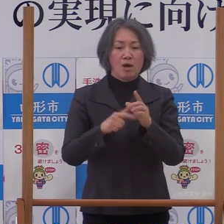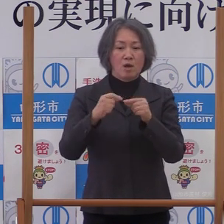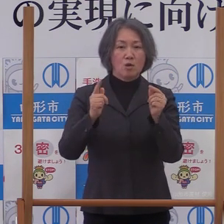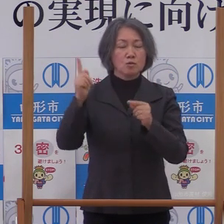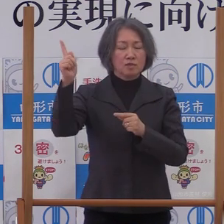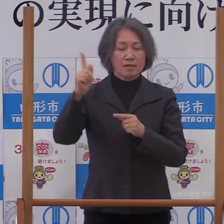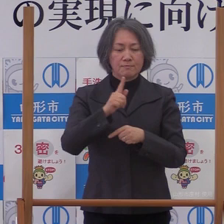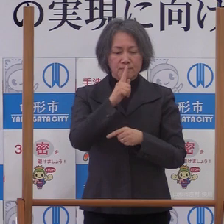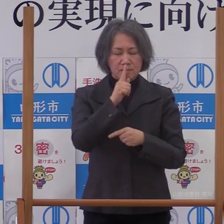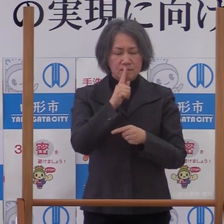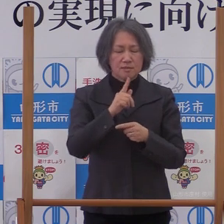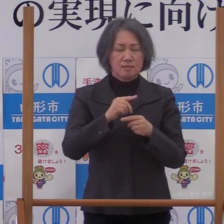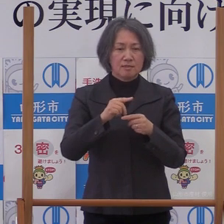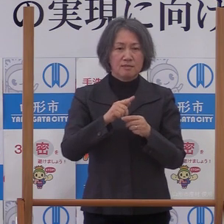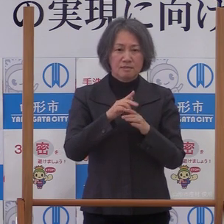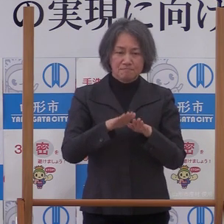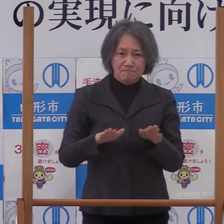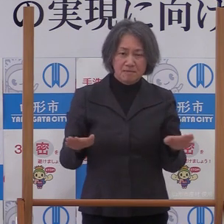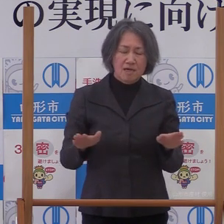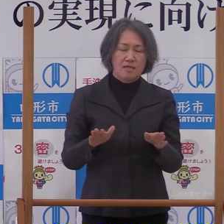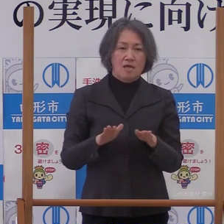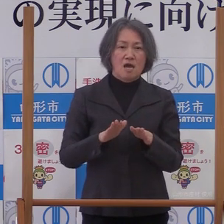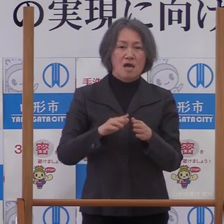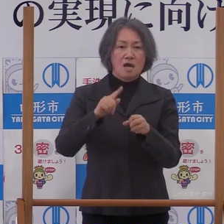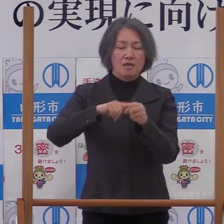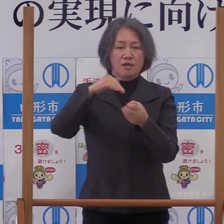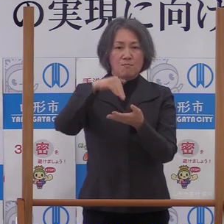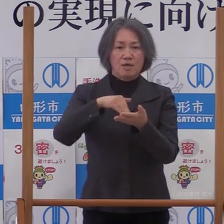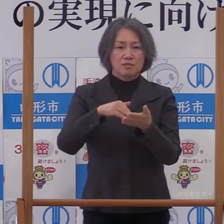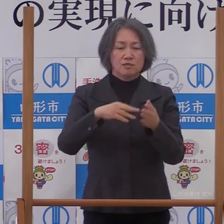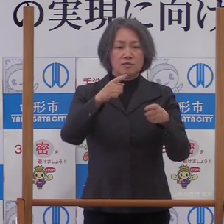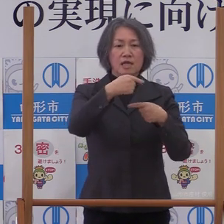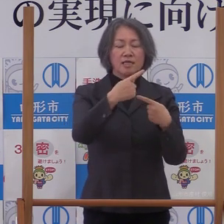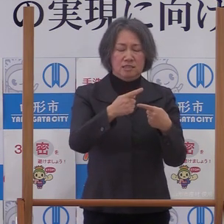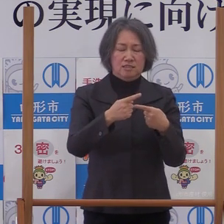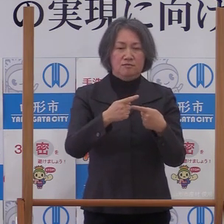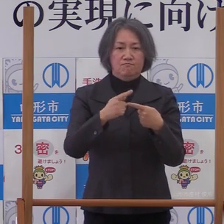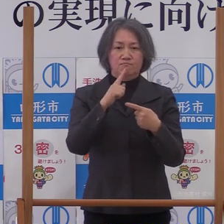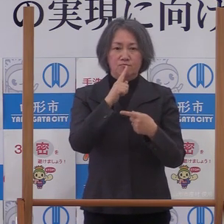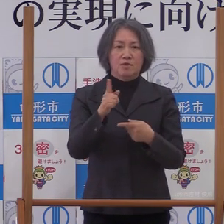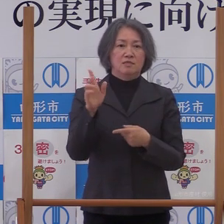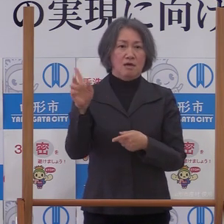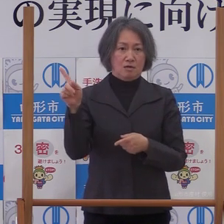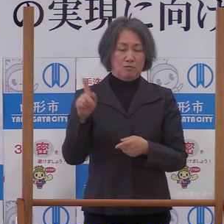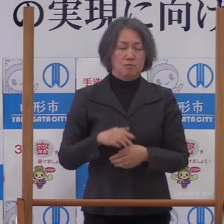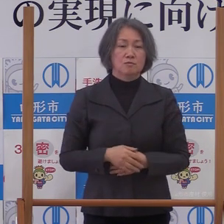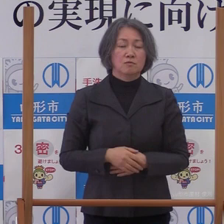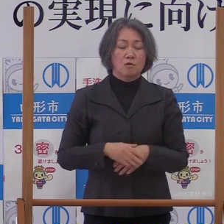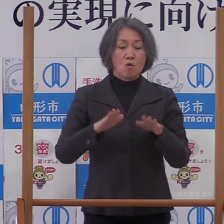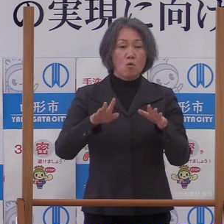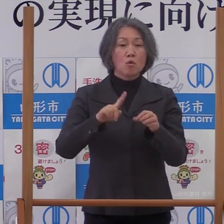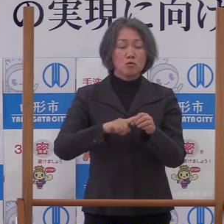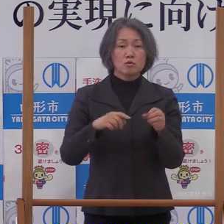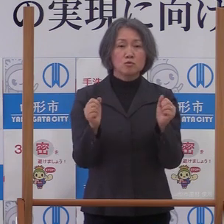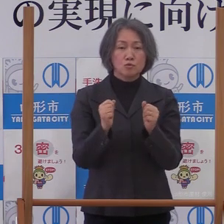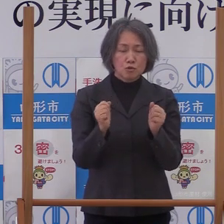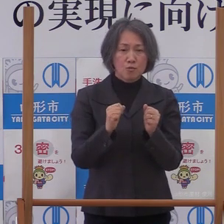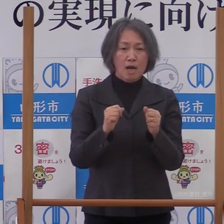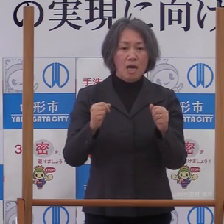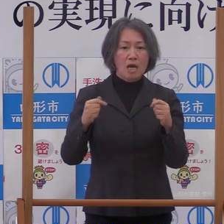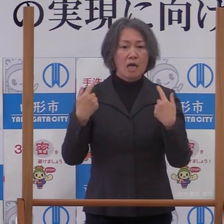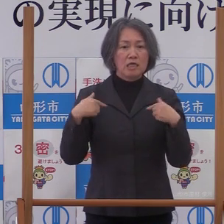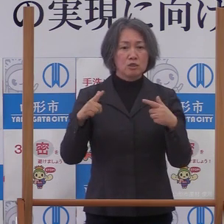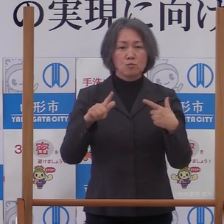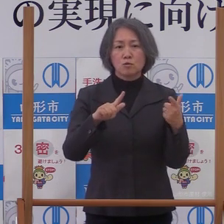静かな年末年始に関するメッセージが発出されております。今年の冬はいつもと違う初めての